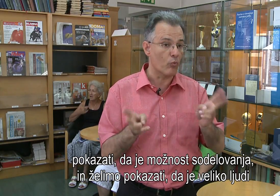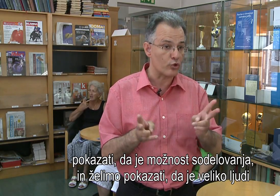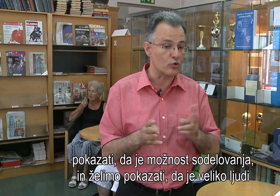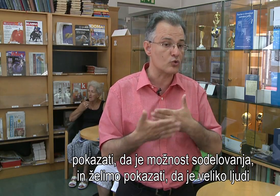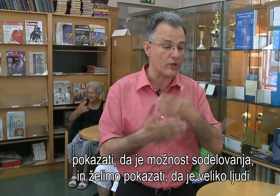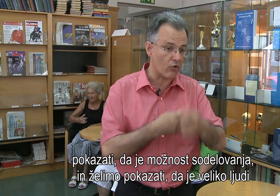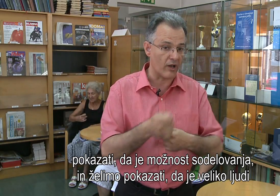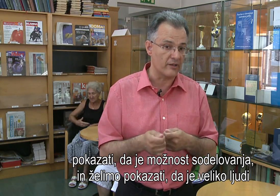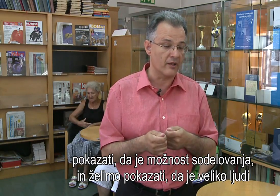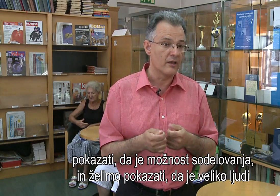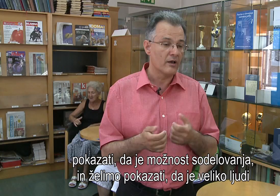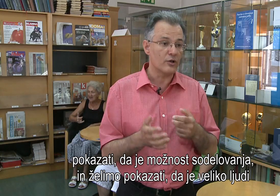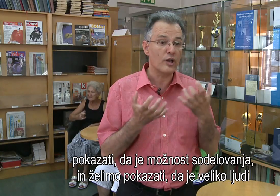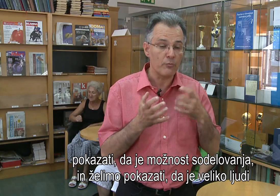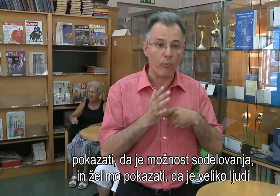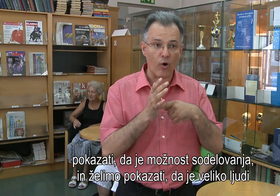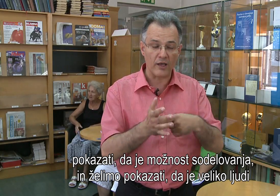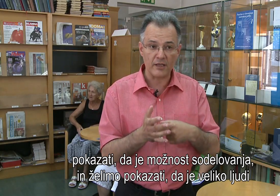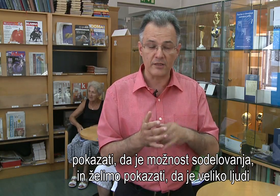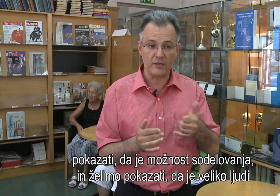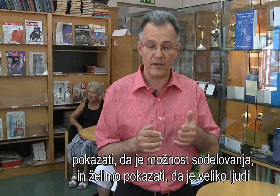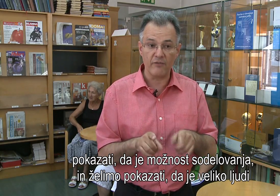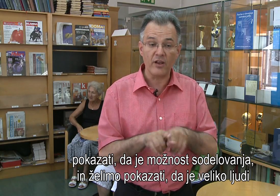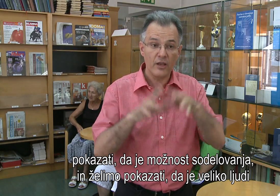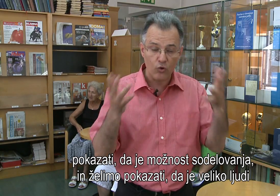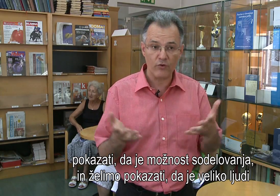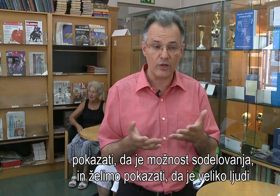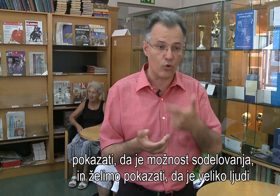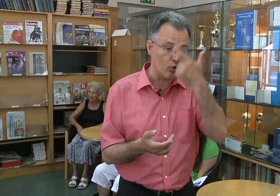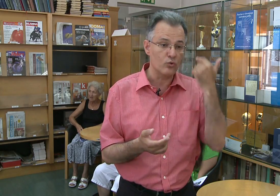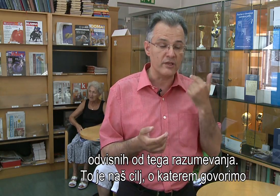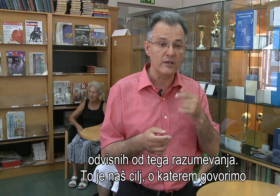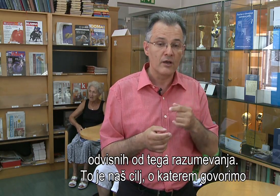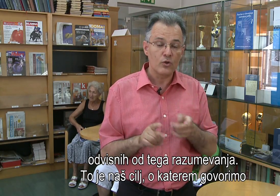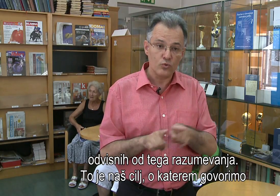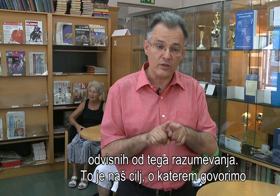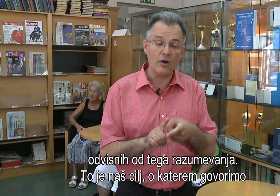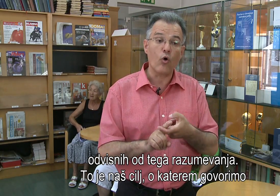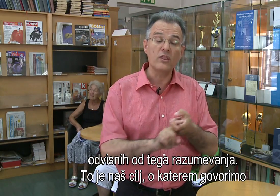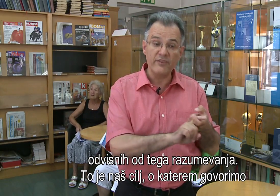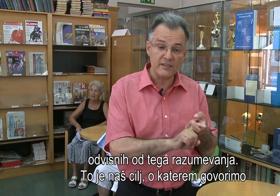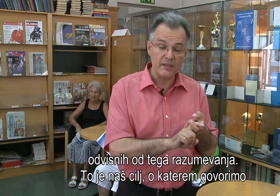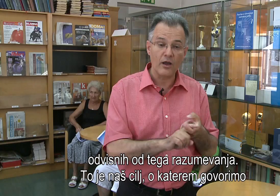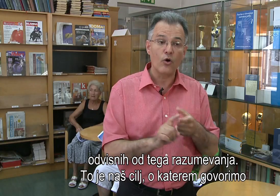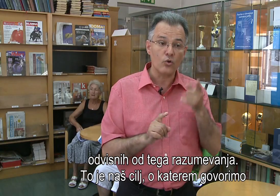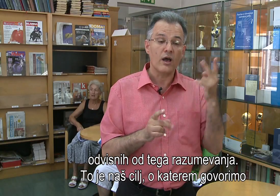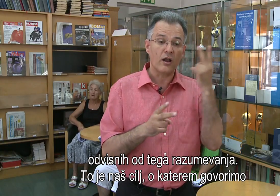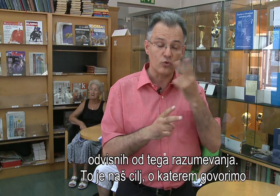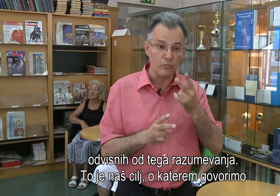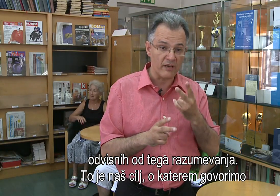možno sodelovanje, želimo pokazati, da je veliko ljudi tudi odvisnih od